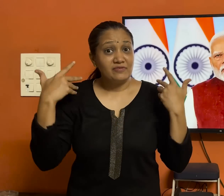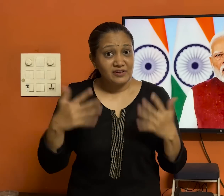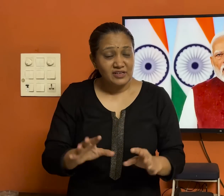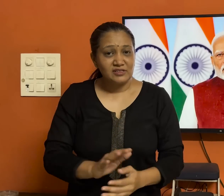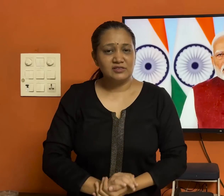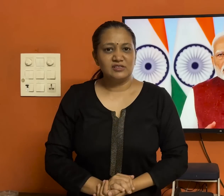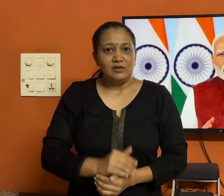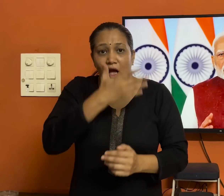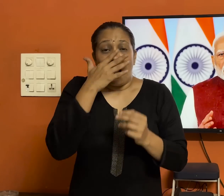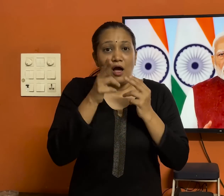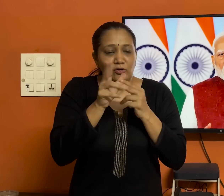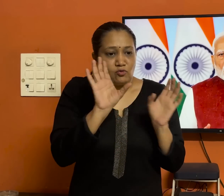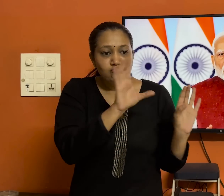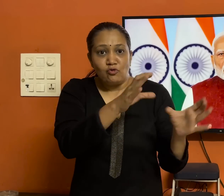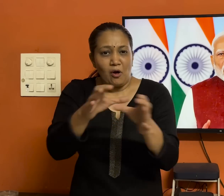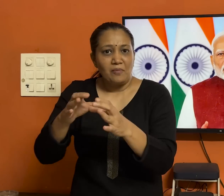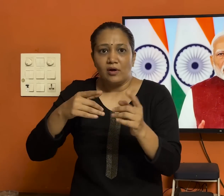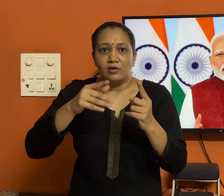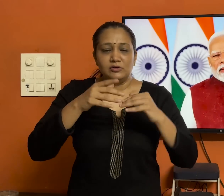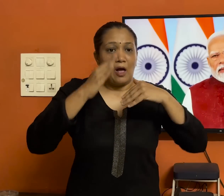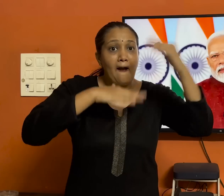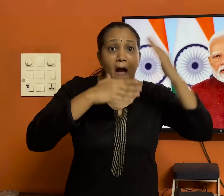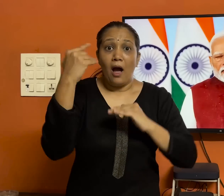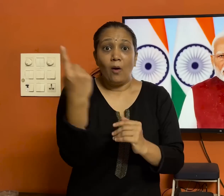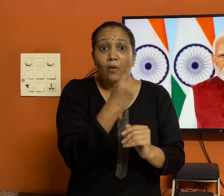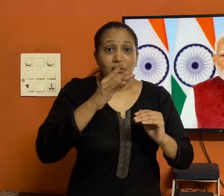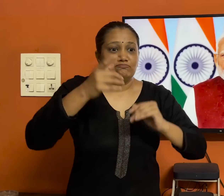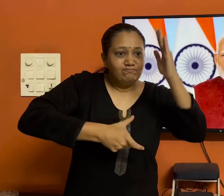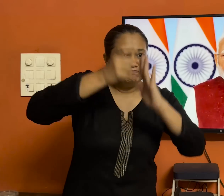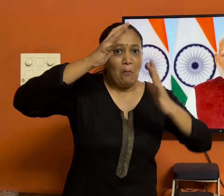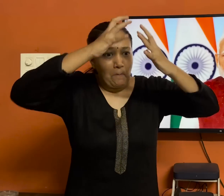तो आतंकी संगठनों की इमारतें ही नहीं,